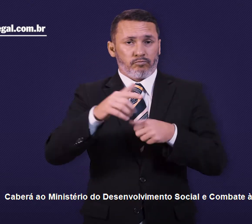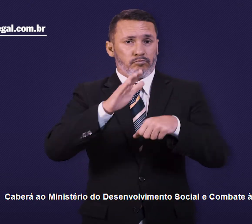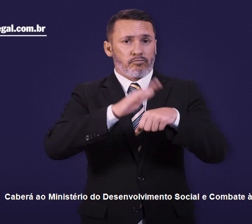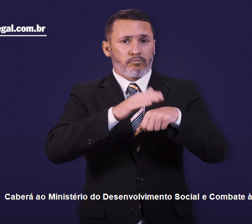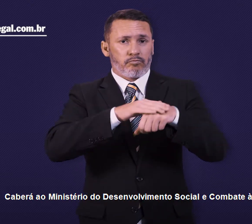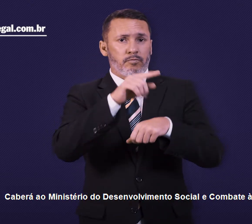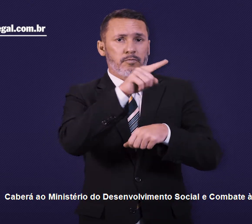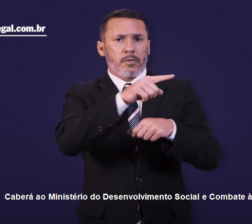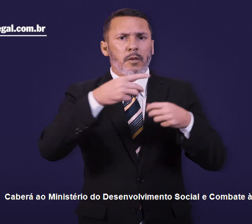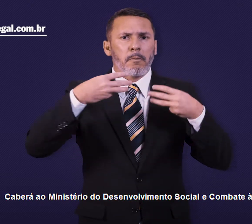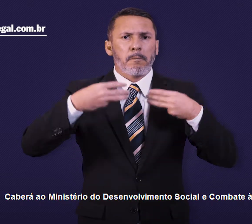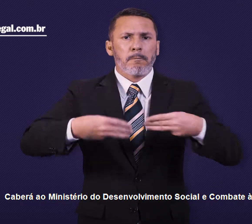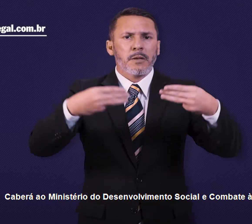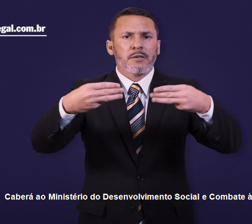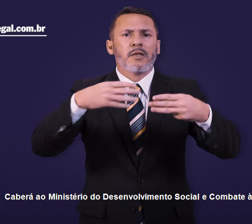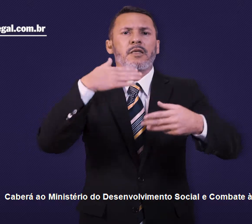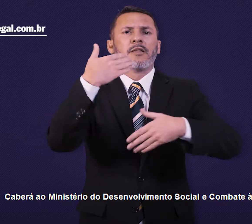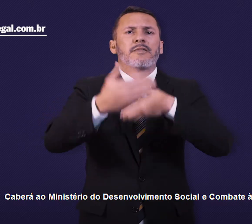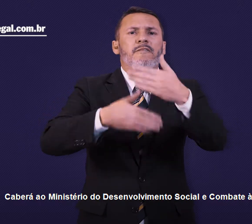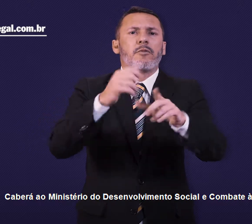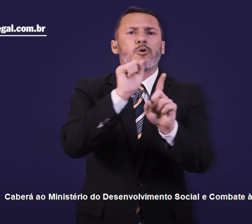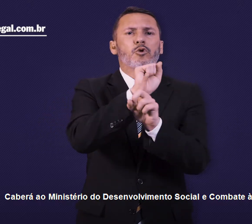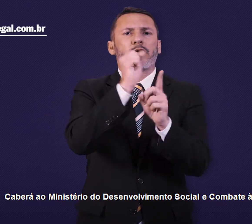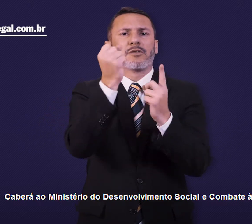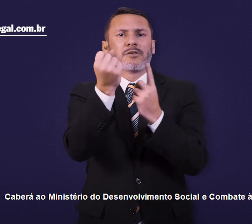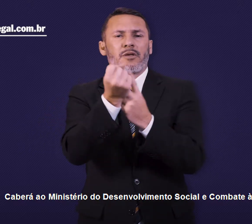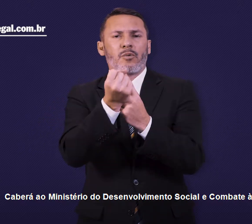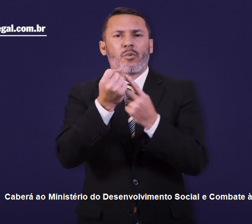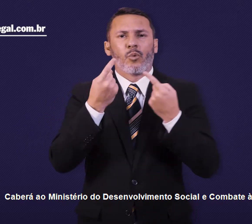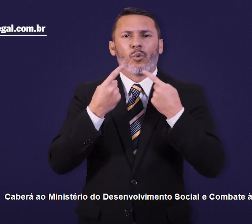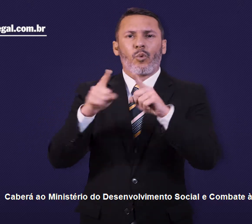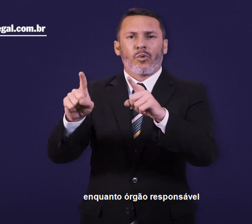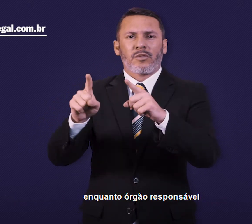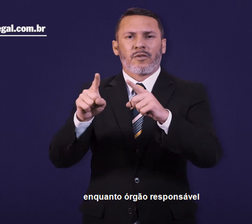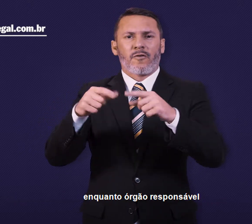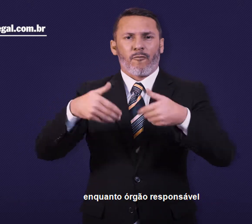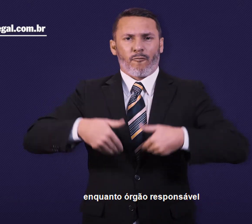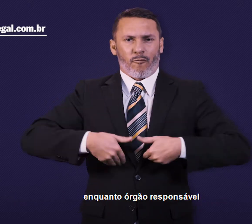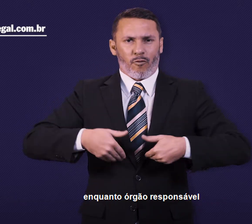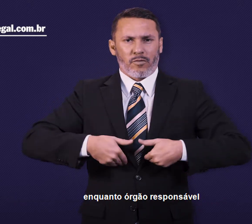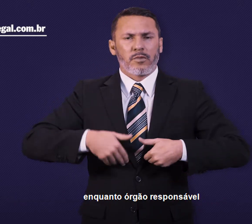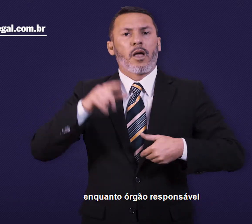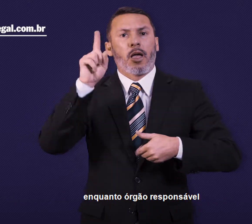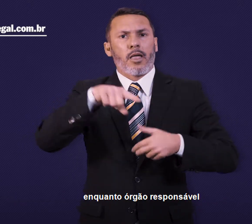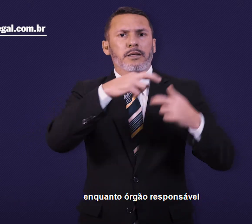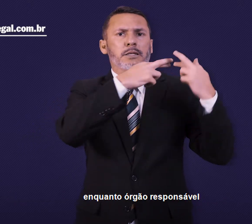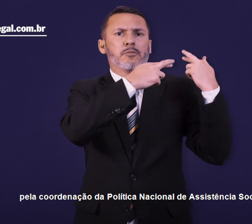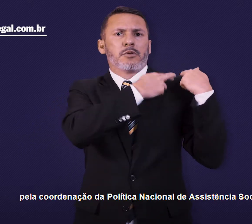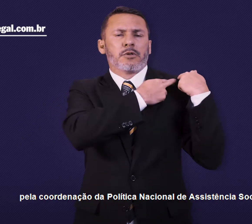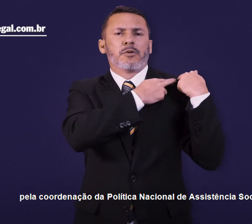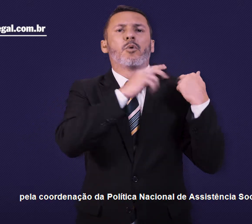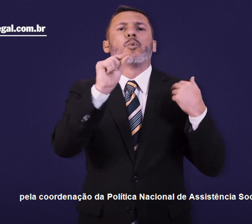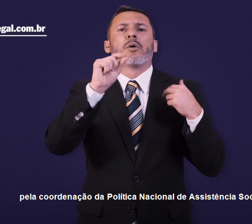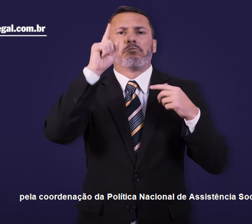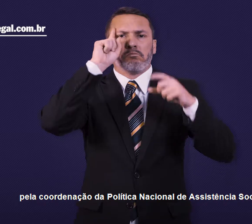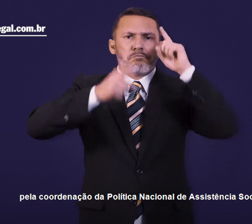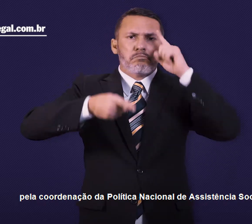ao Ministério do Desenvolvimento Social e Combate à Fome, enquanto órgão responsável pela coordenação da